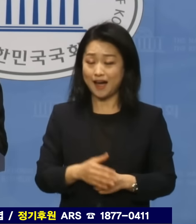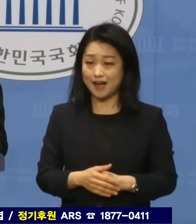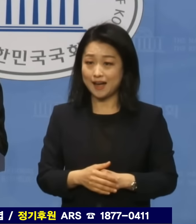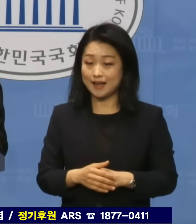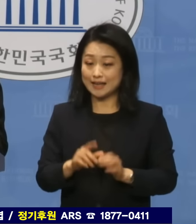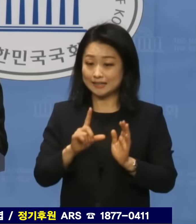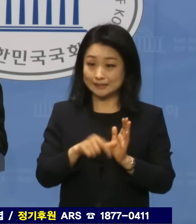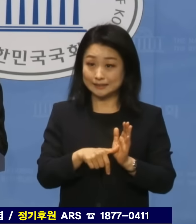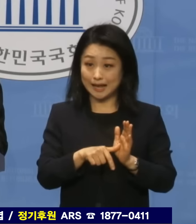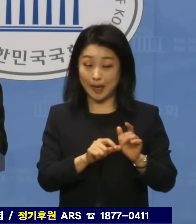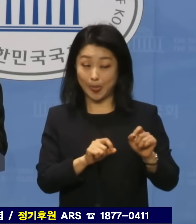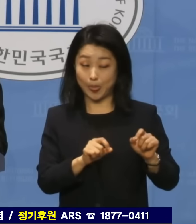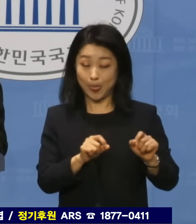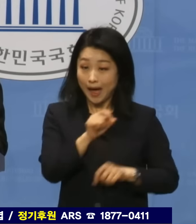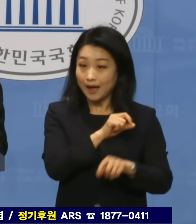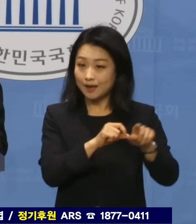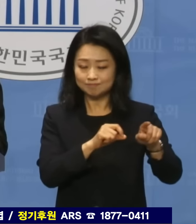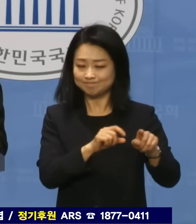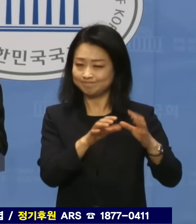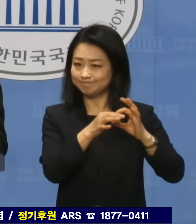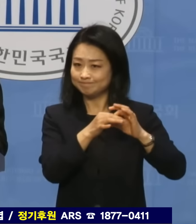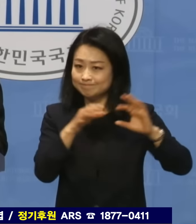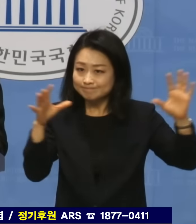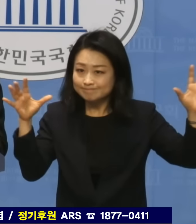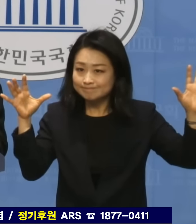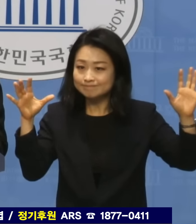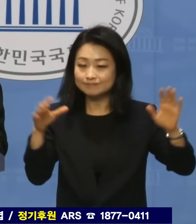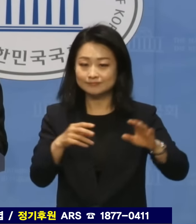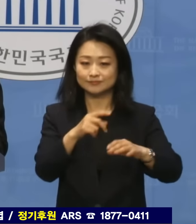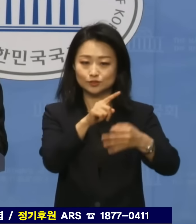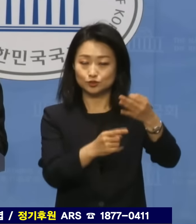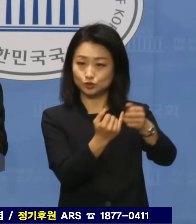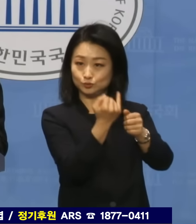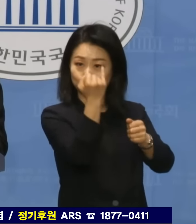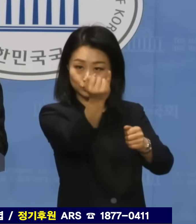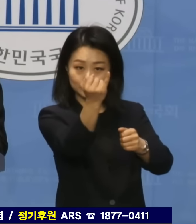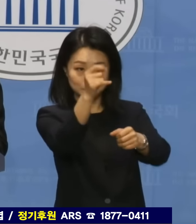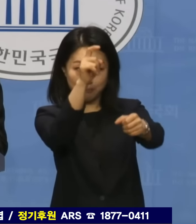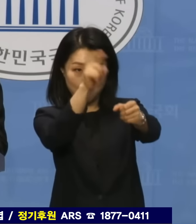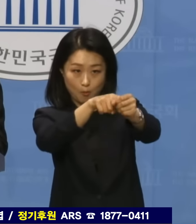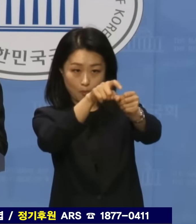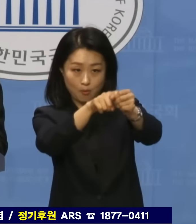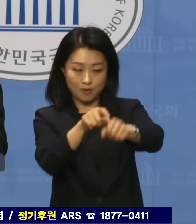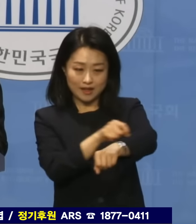아무리 시간을 끌어도 김건희 여사를 향한 특검 열차는 멈춰